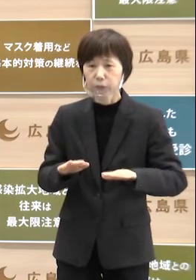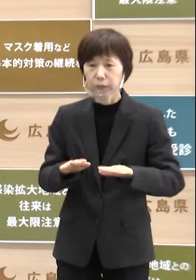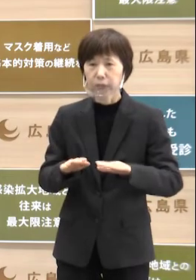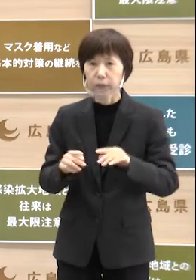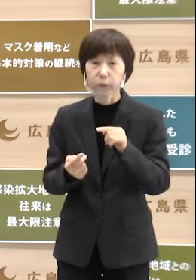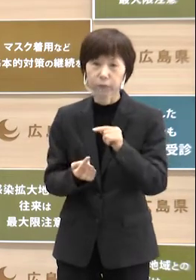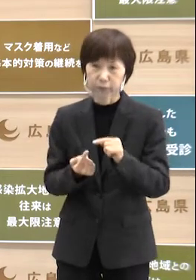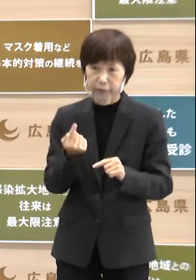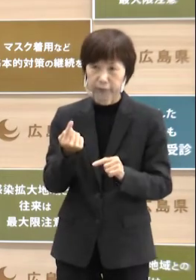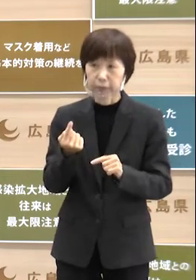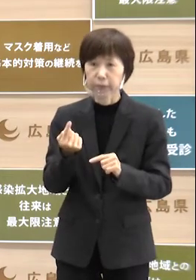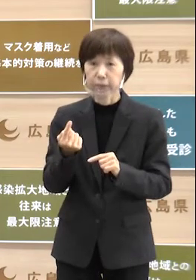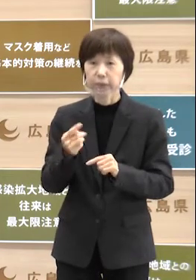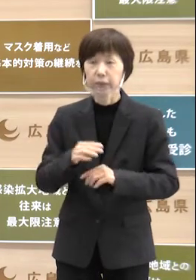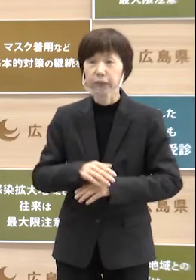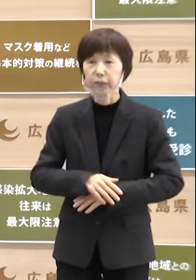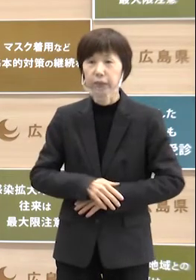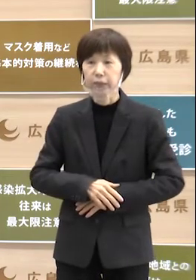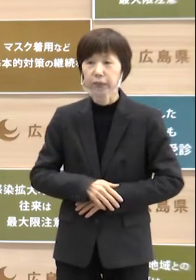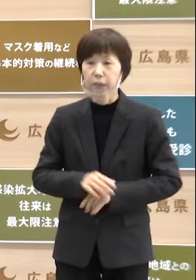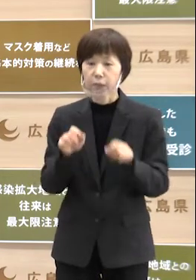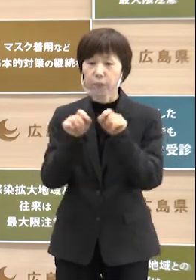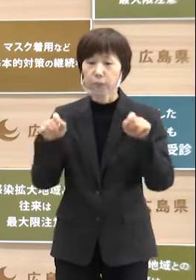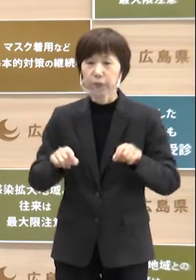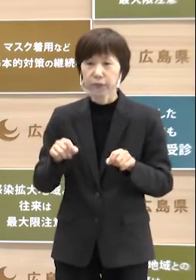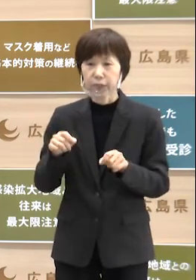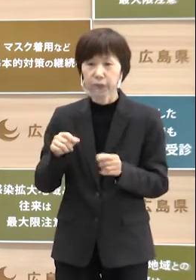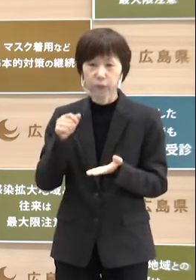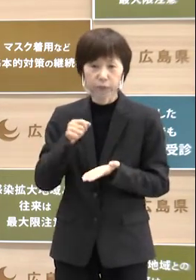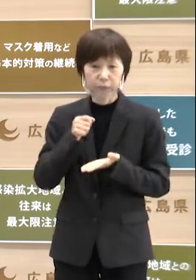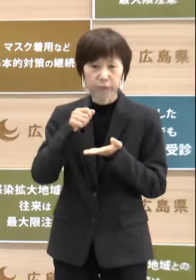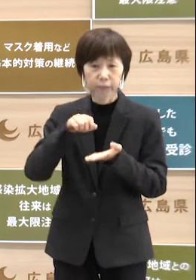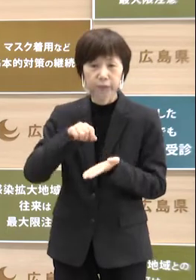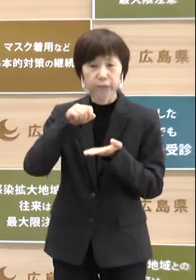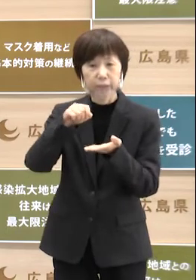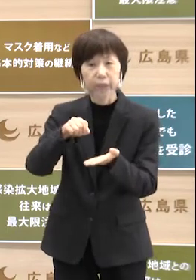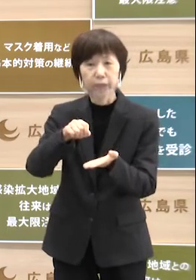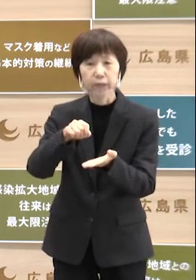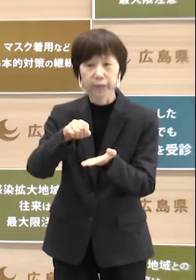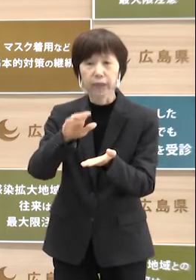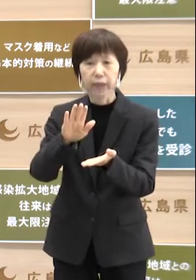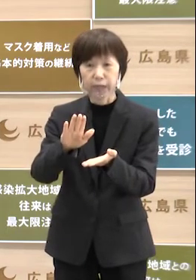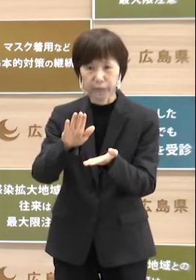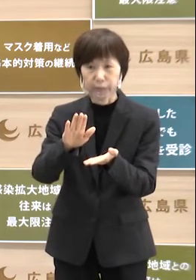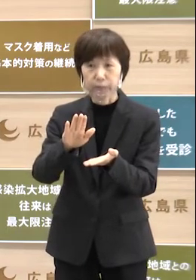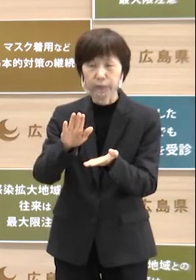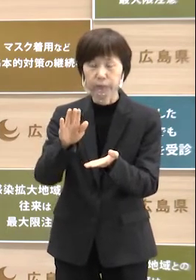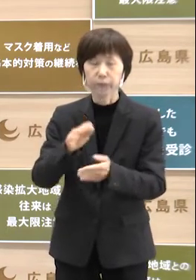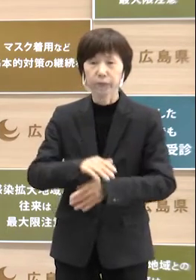この問題提起をしているんじゃないかというふうに思いますけれども、